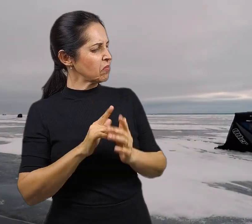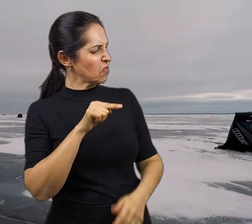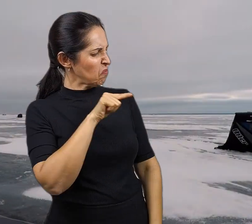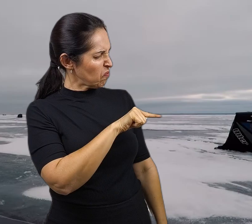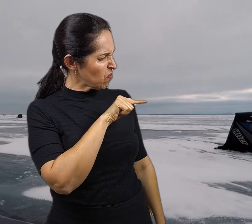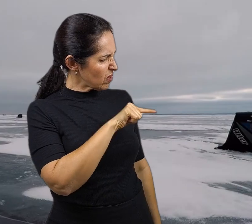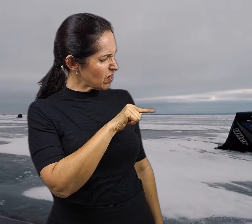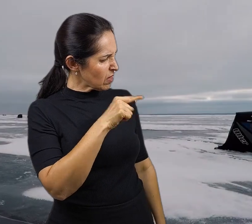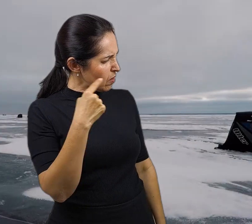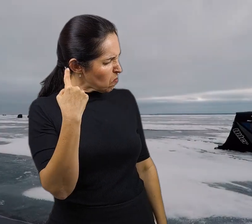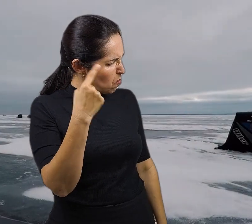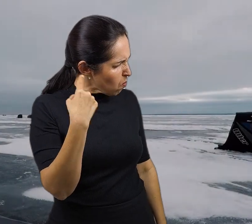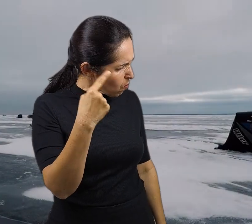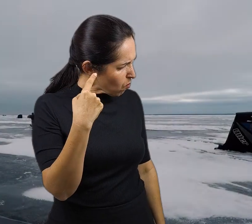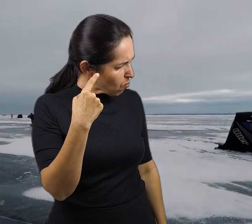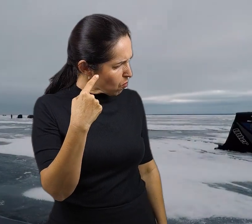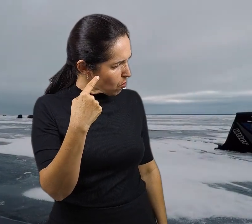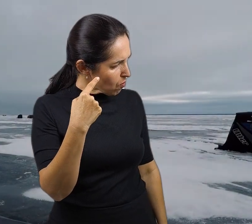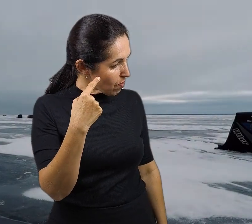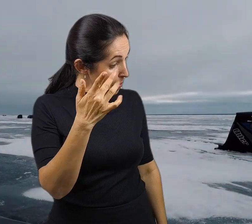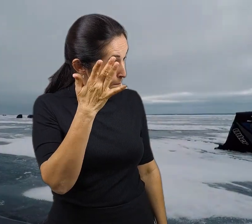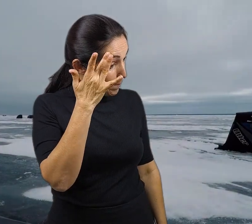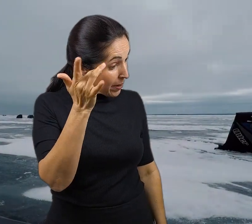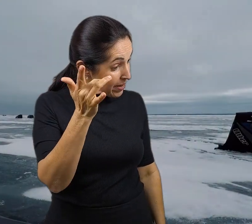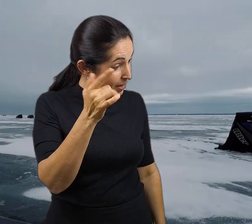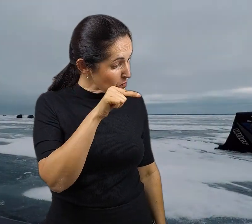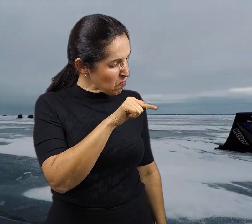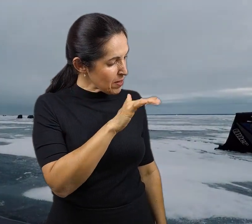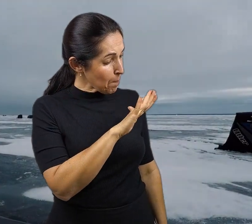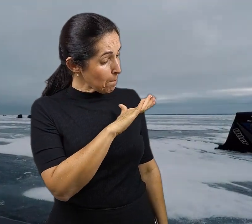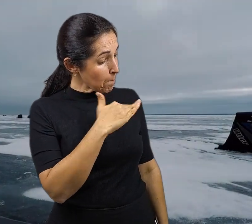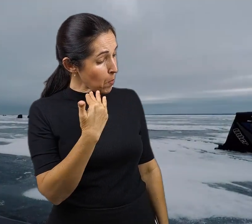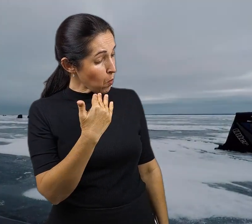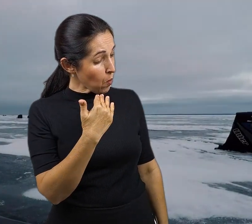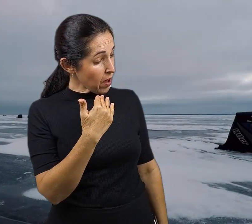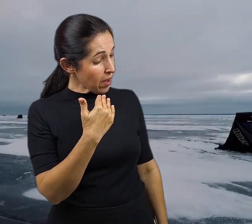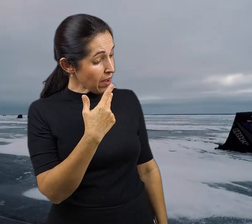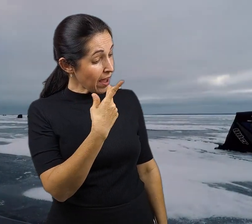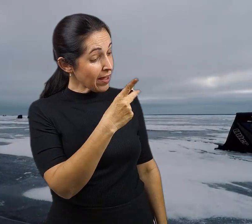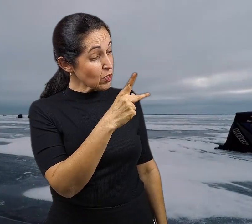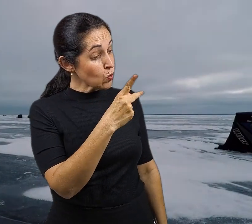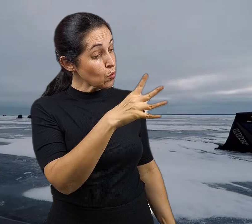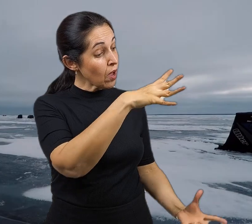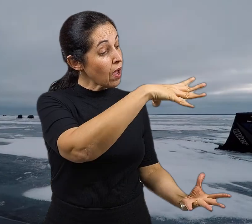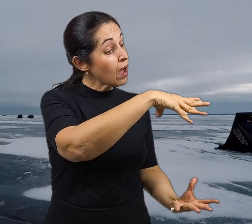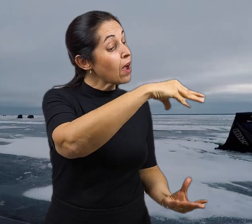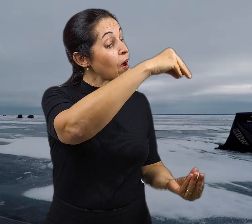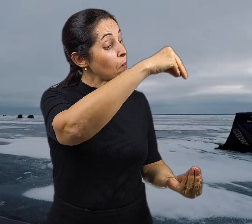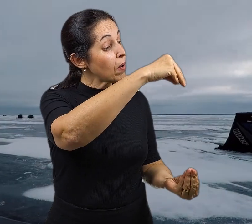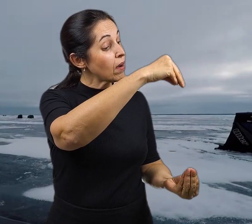amanhã pedirão a tua alma, e o que tens, para quem será?